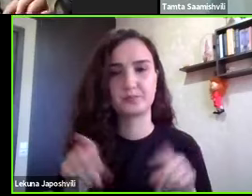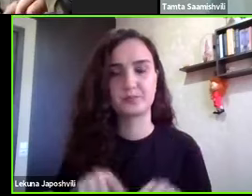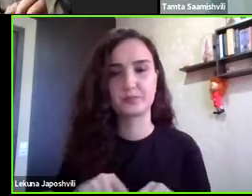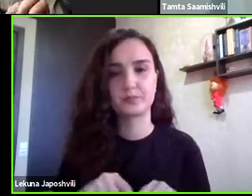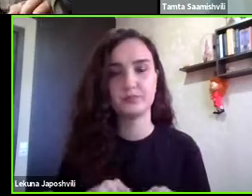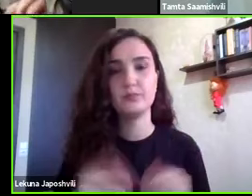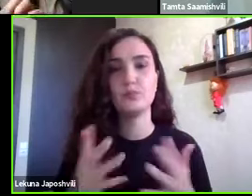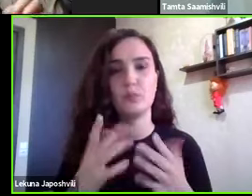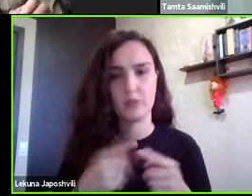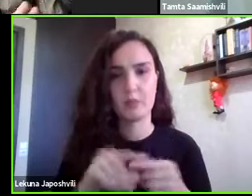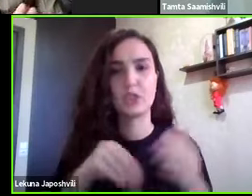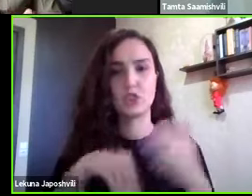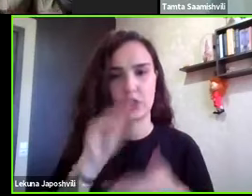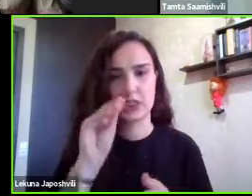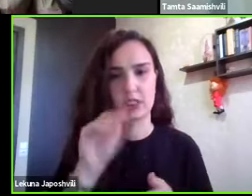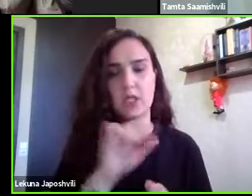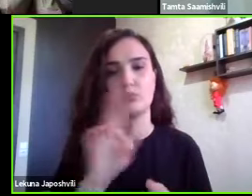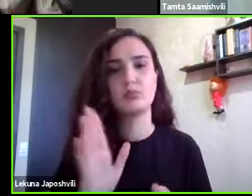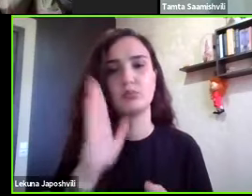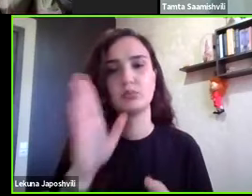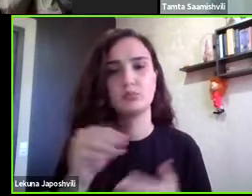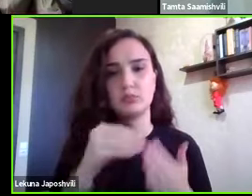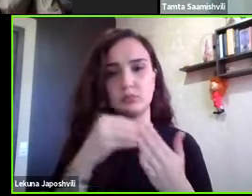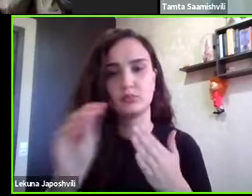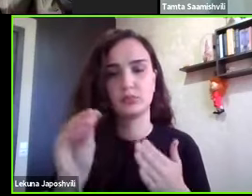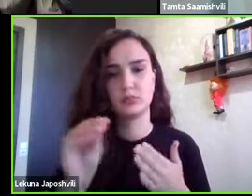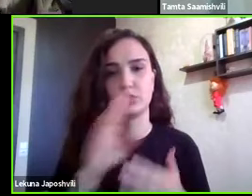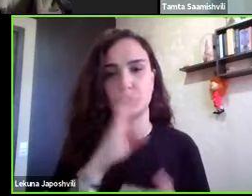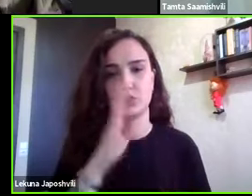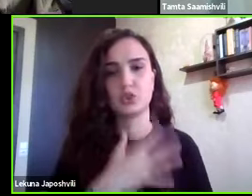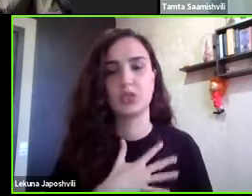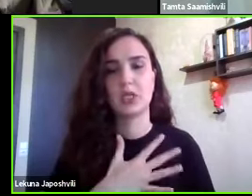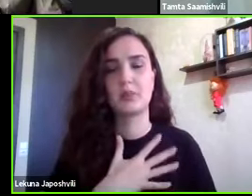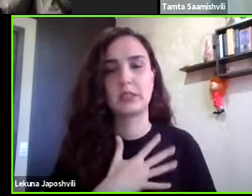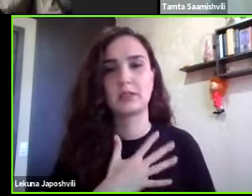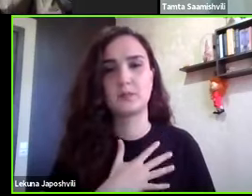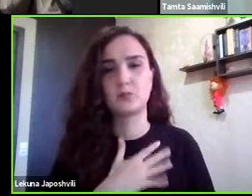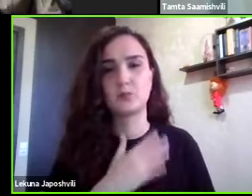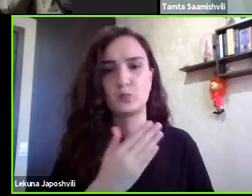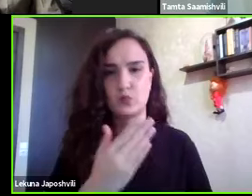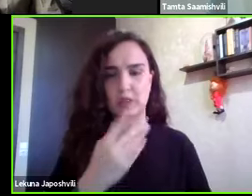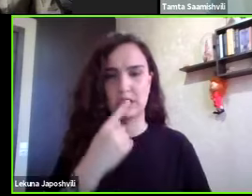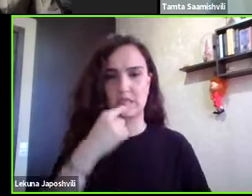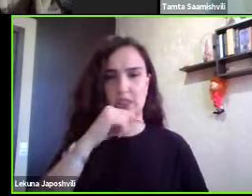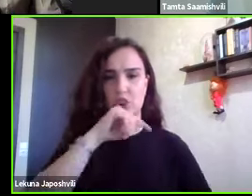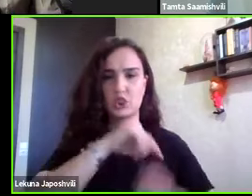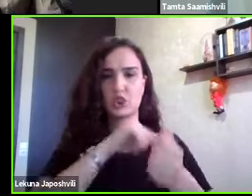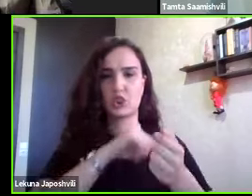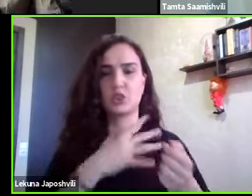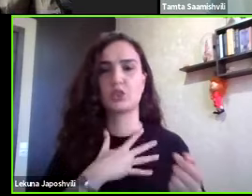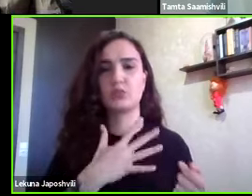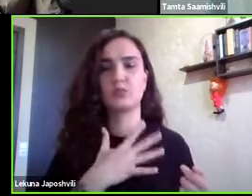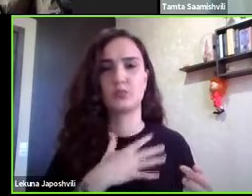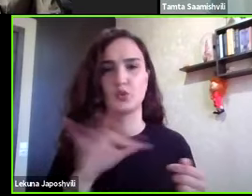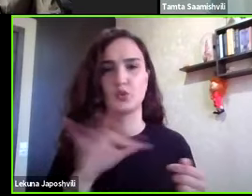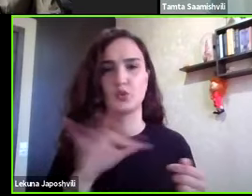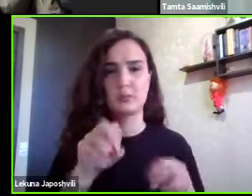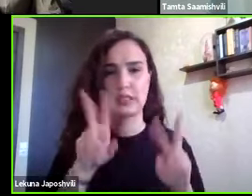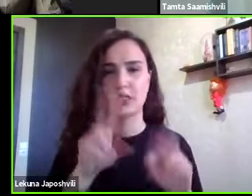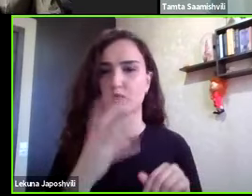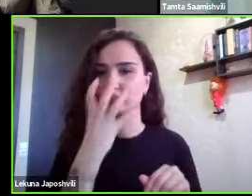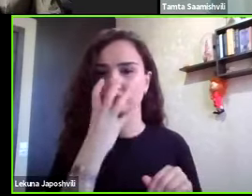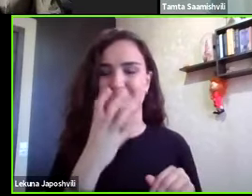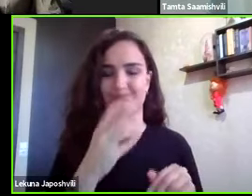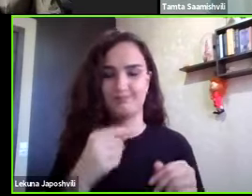რომლებიც შეიძინეს ან აპირებენ შეიძინონ ჟანგბადის მზობი სისხლში, ჟანგბადის მზომი ხელსაწყო,